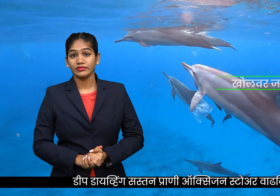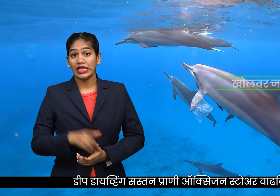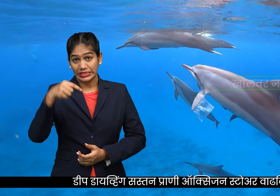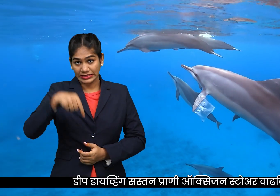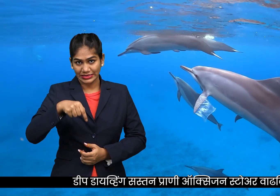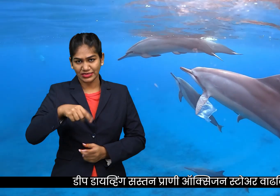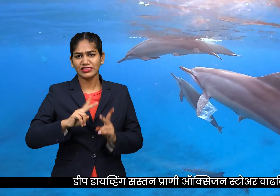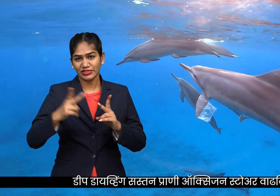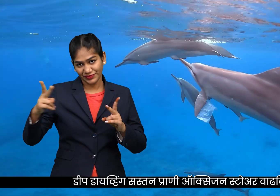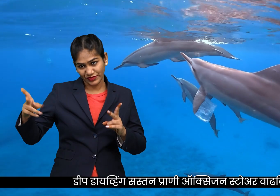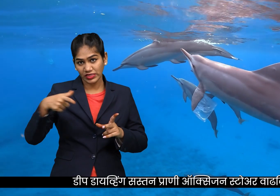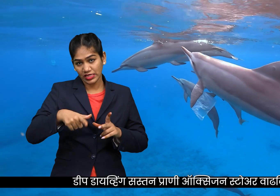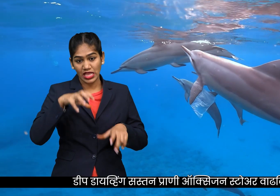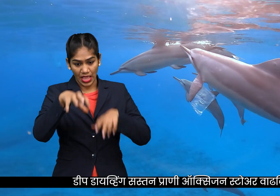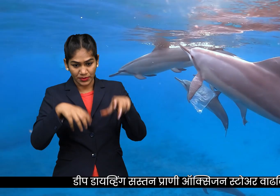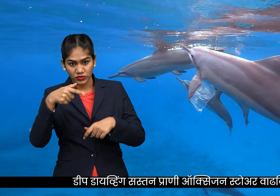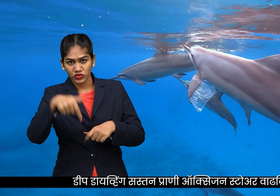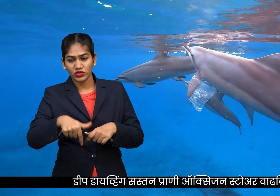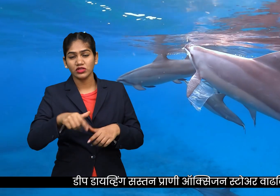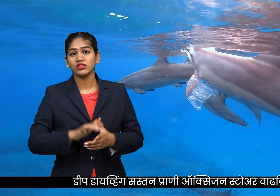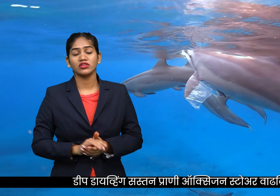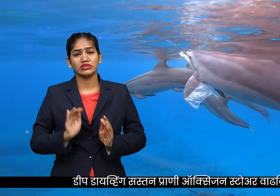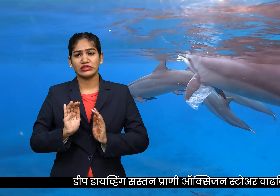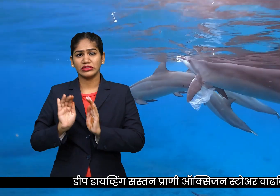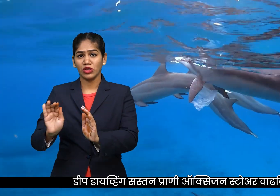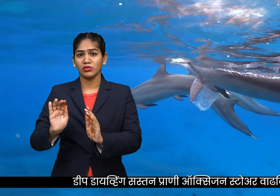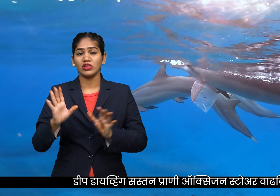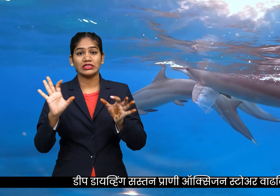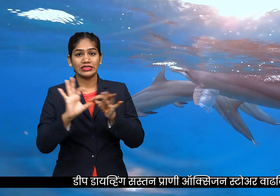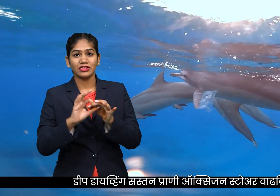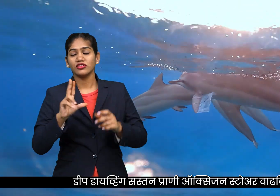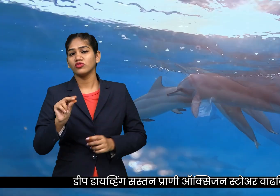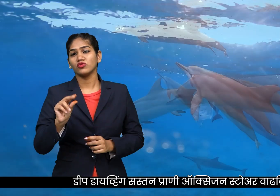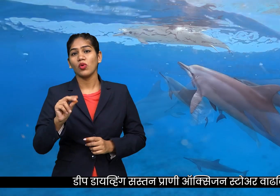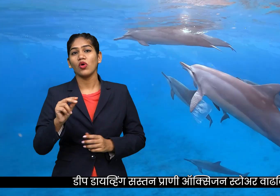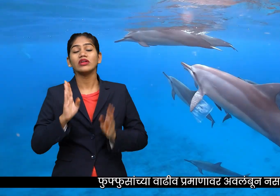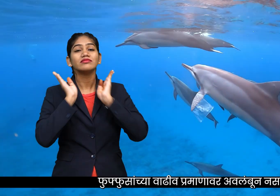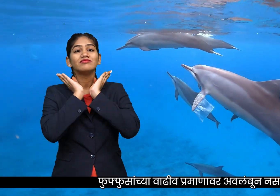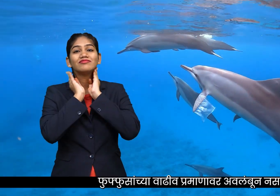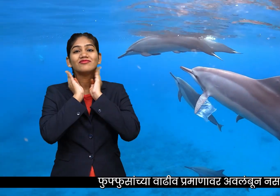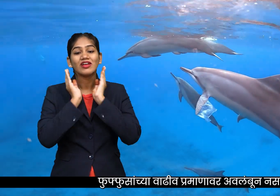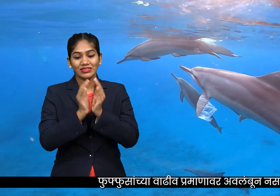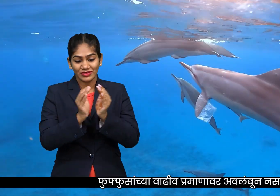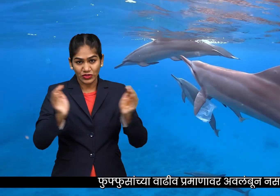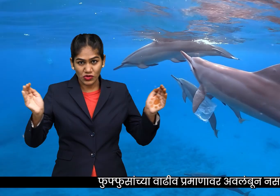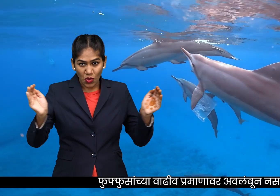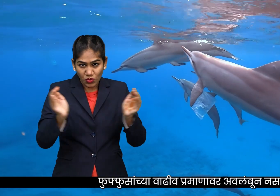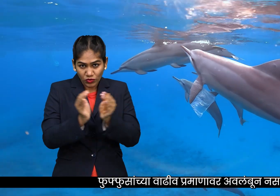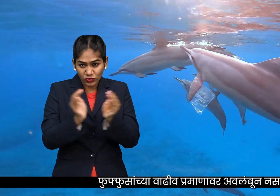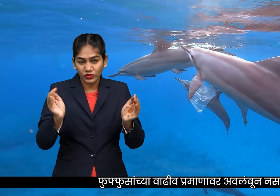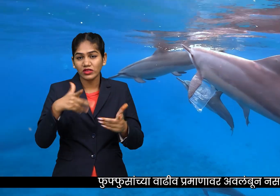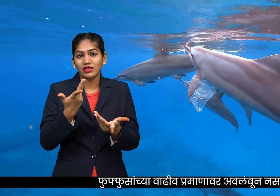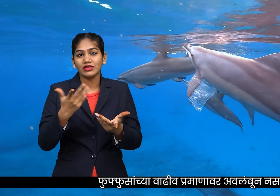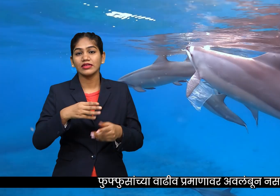डीप डायव्हिंग सस्तन प्राणी ऑक्सिजन स्टोअर वाढविण्यासाठी फुफ्फुसांच्या